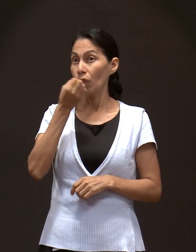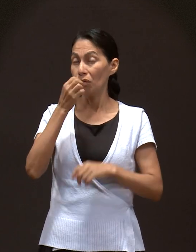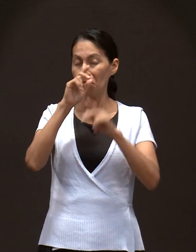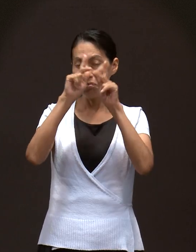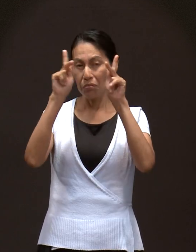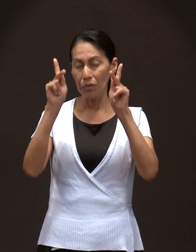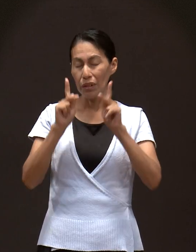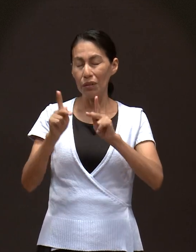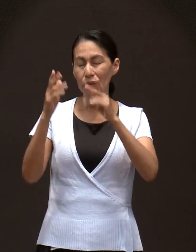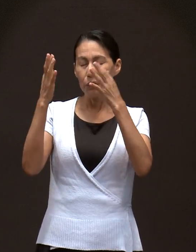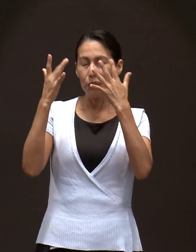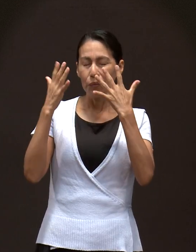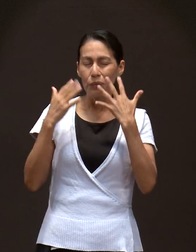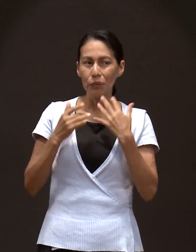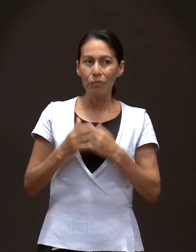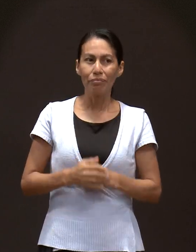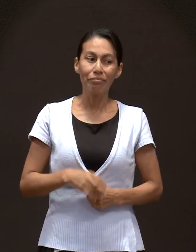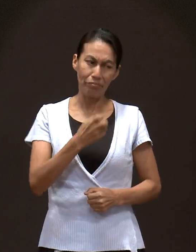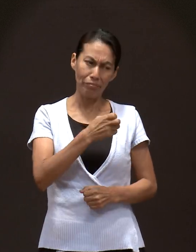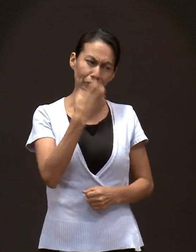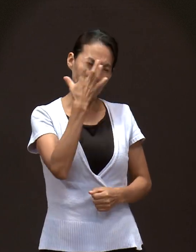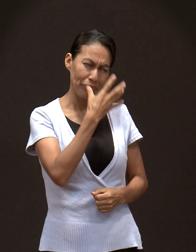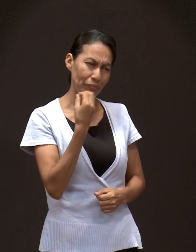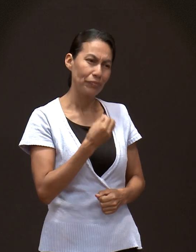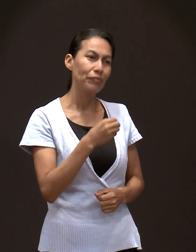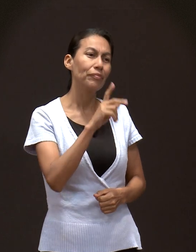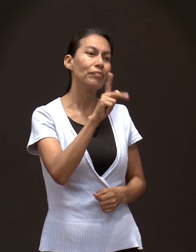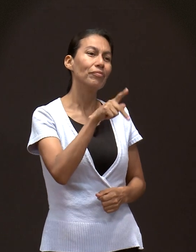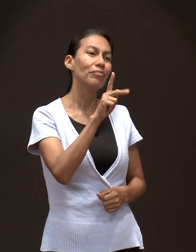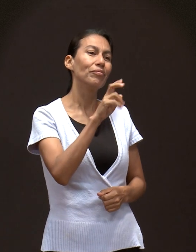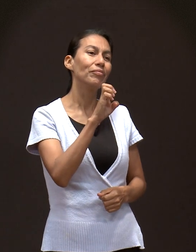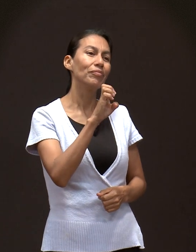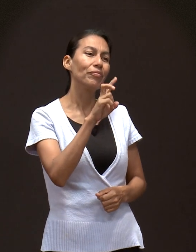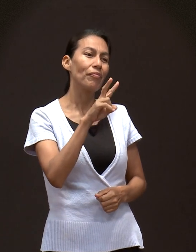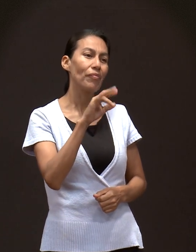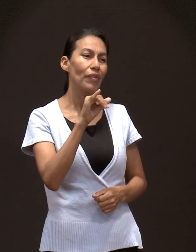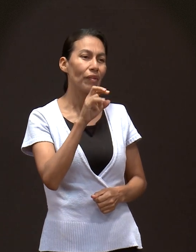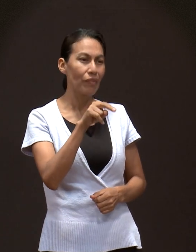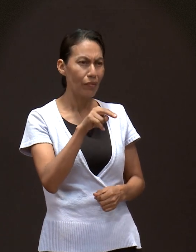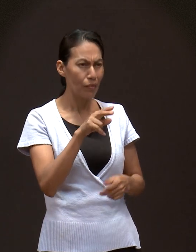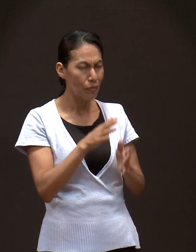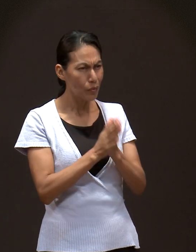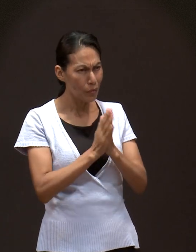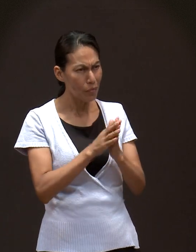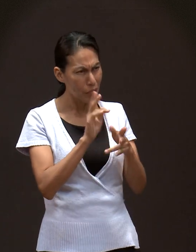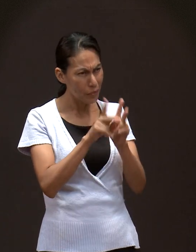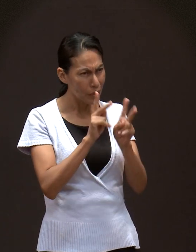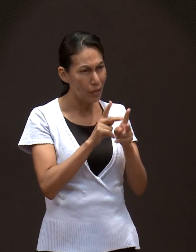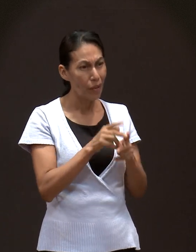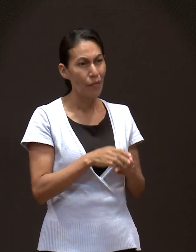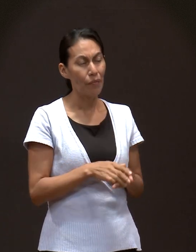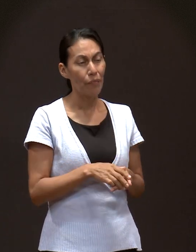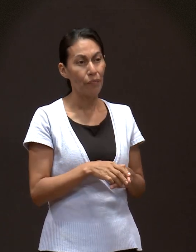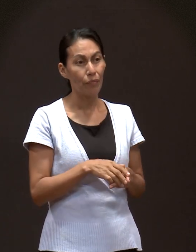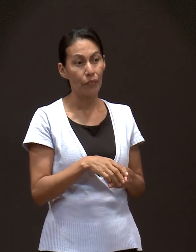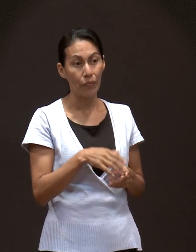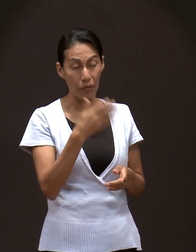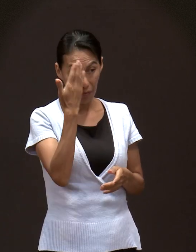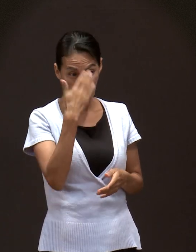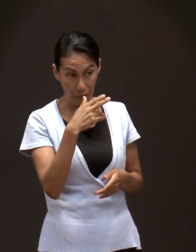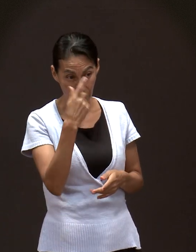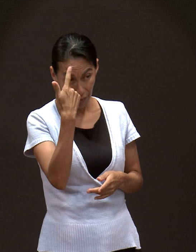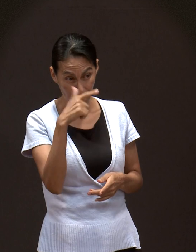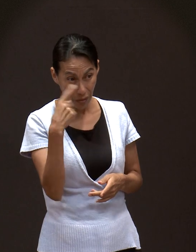es la oración. Qué maravilloso. Kevin, cuéntanos algo. Yo sé que no ha sido fácil, como tú